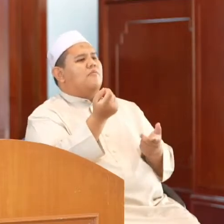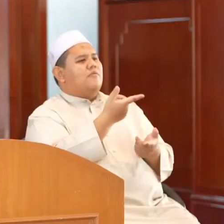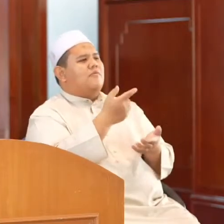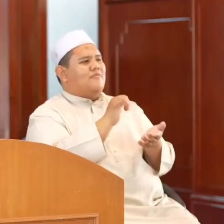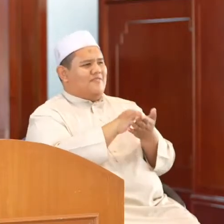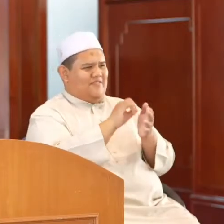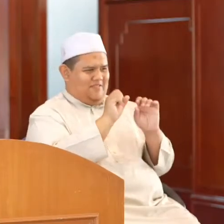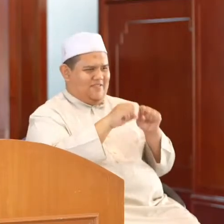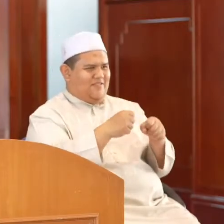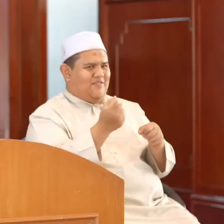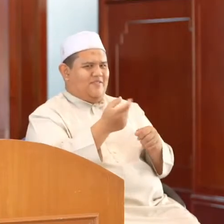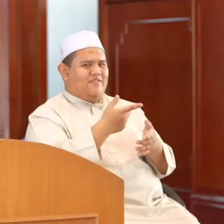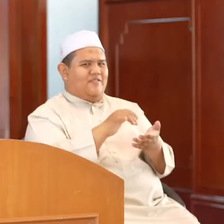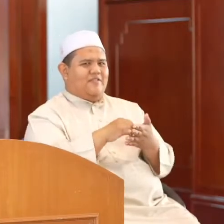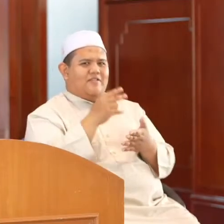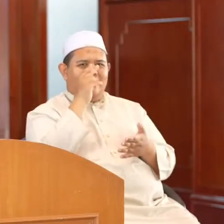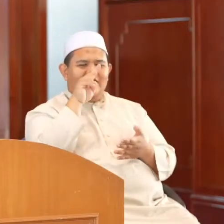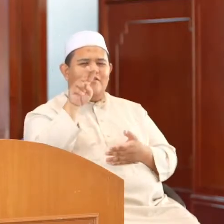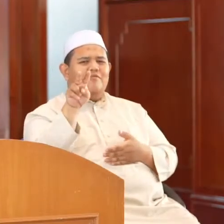ni. Tengok ni,